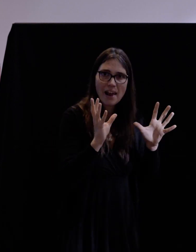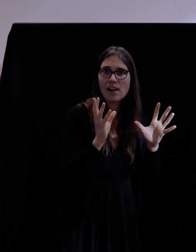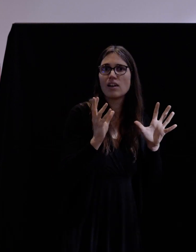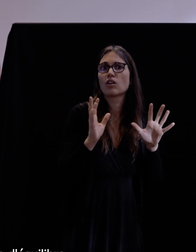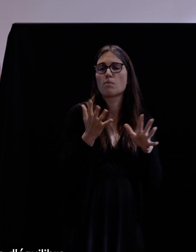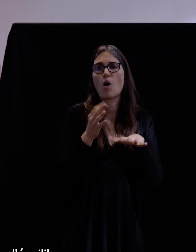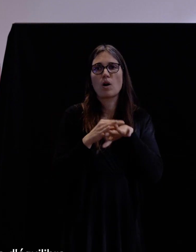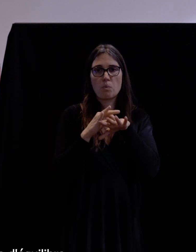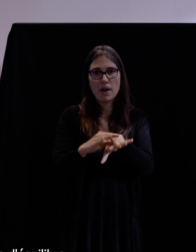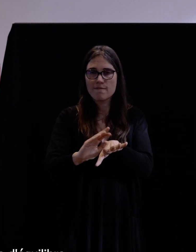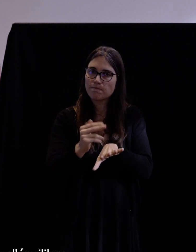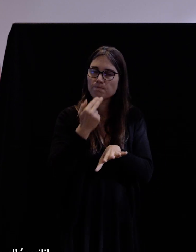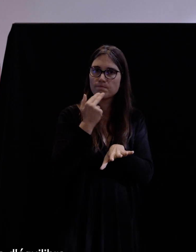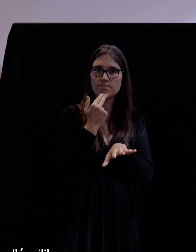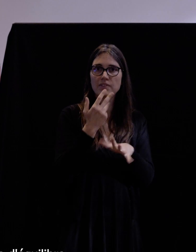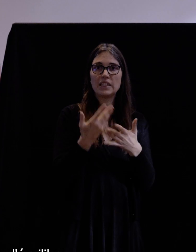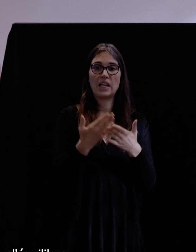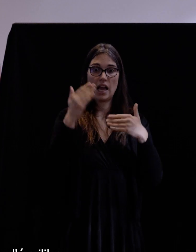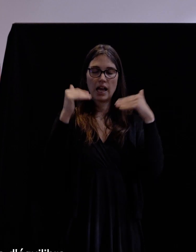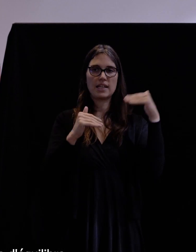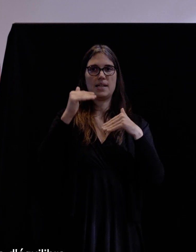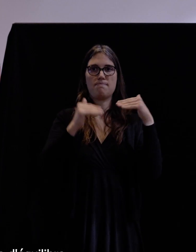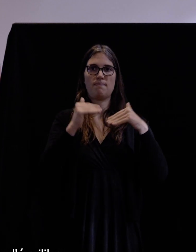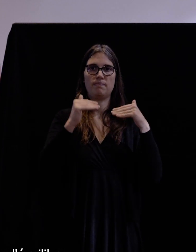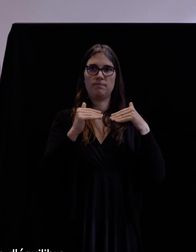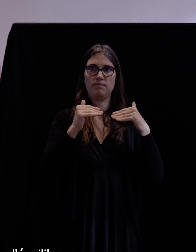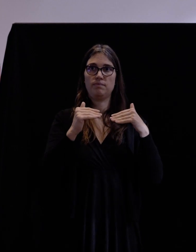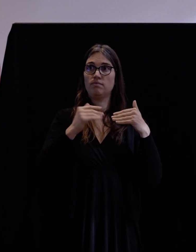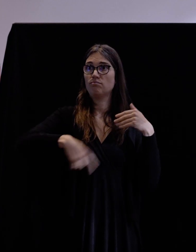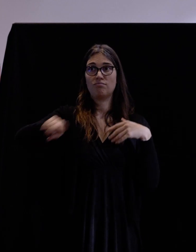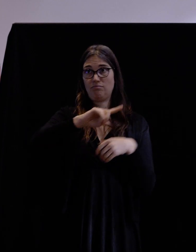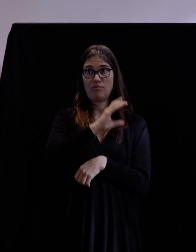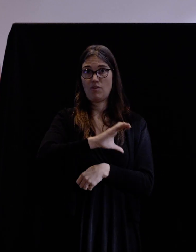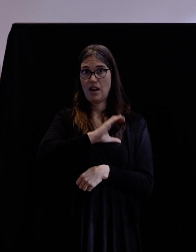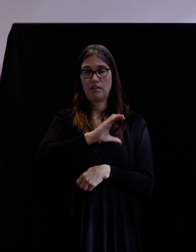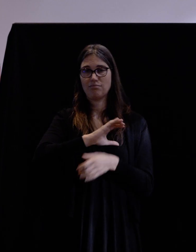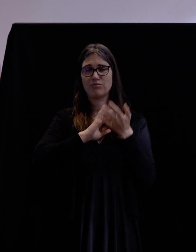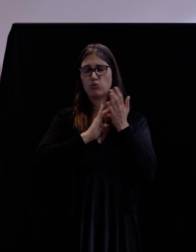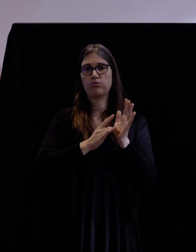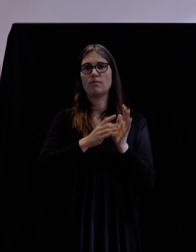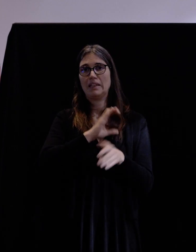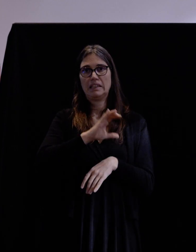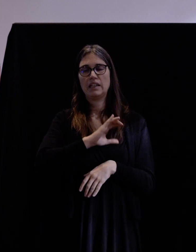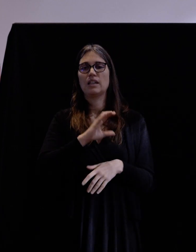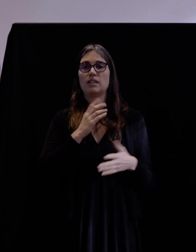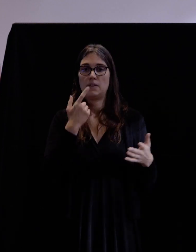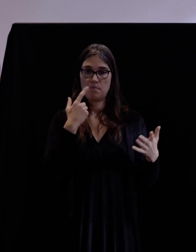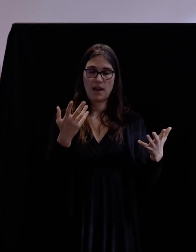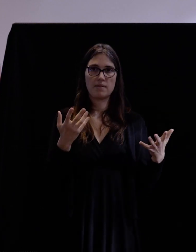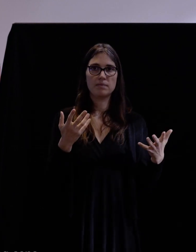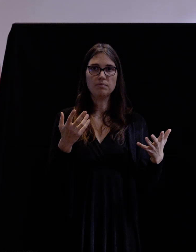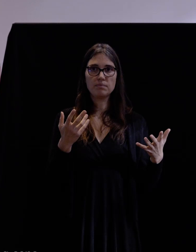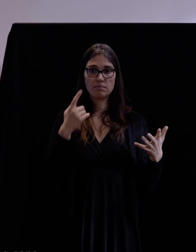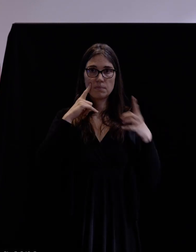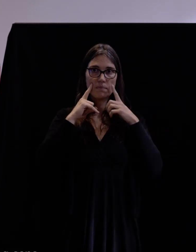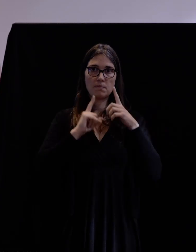hein, c'est cette espèce d'équilibre qu'on essaie tous d'avoir, hein, avec une perception sensorielle,